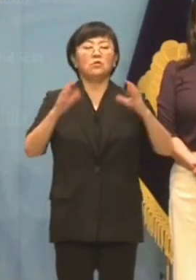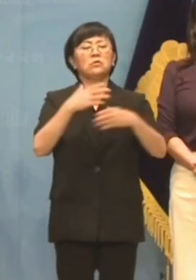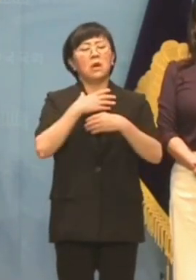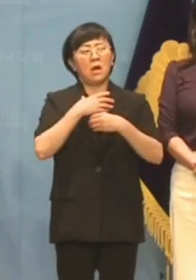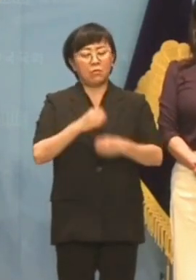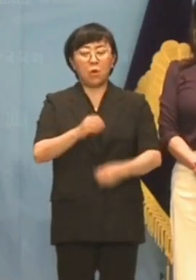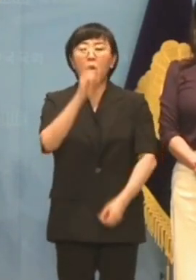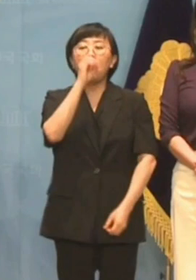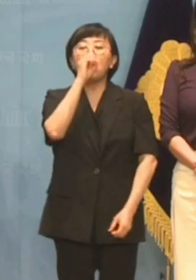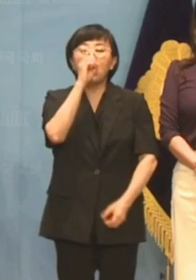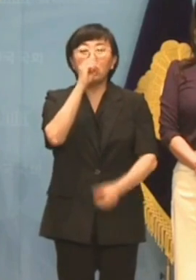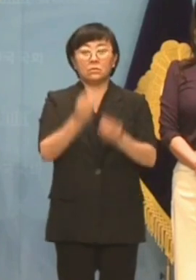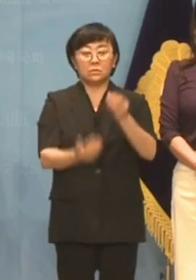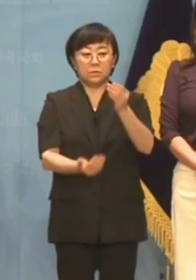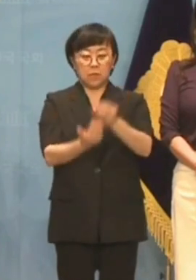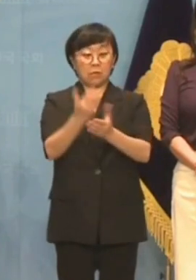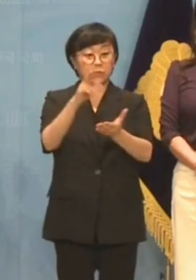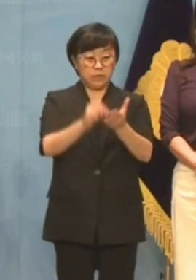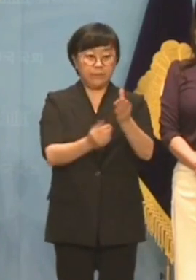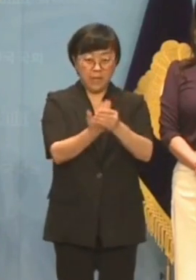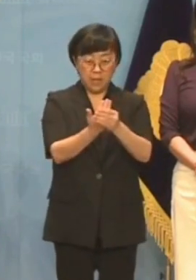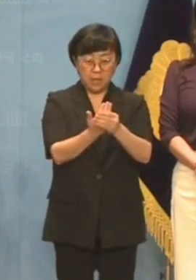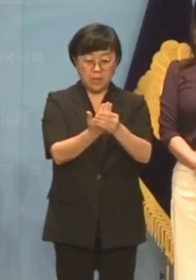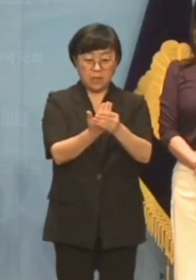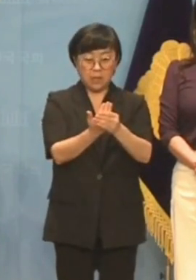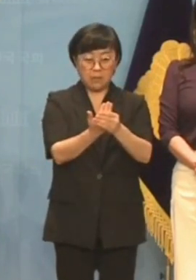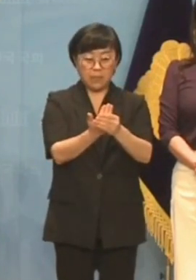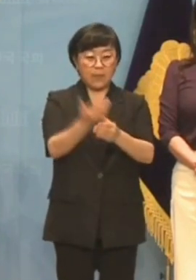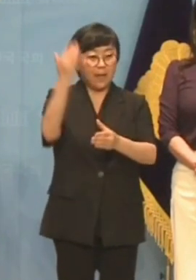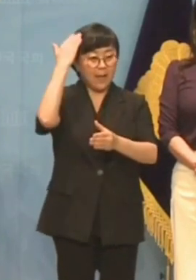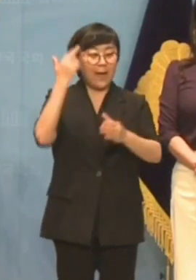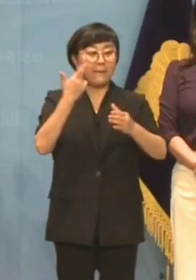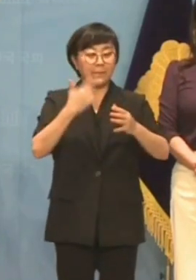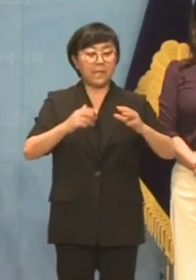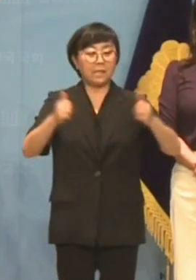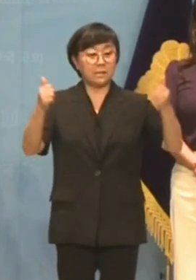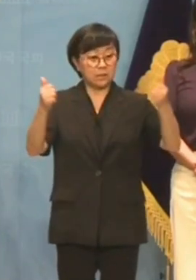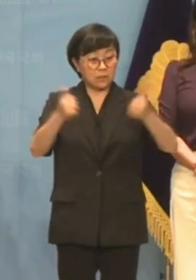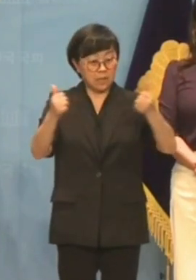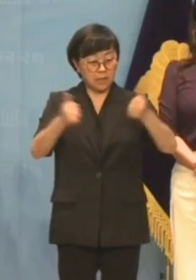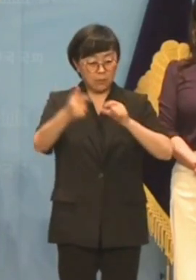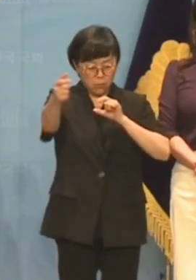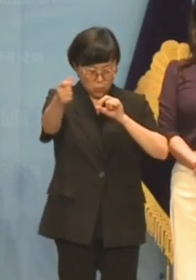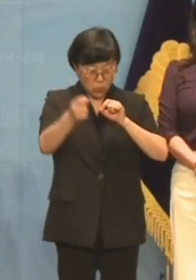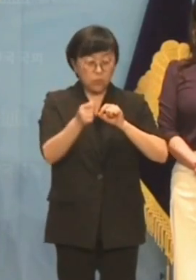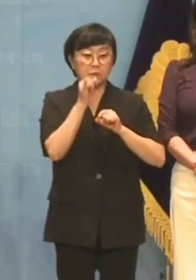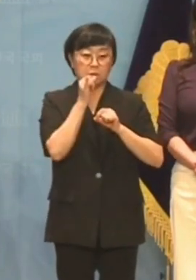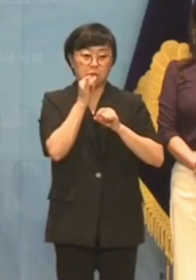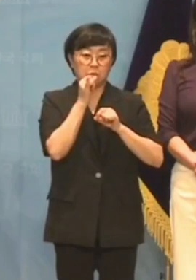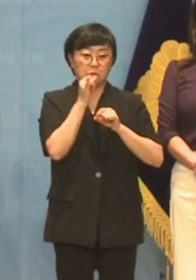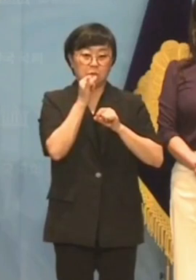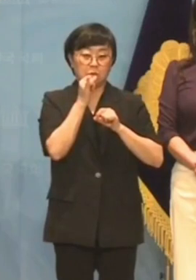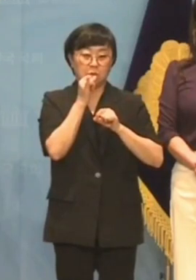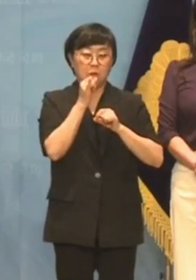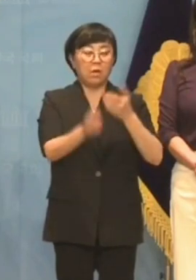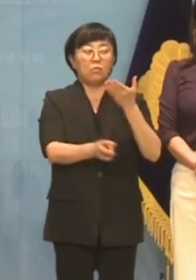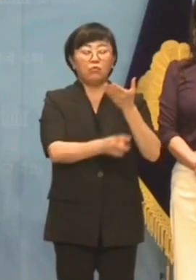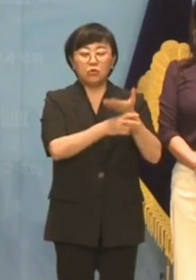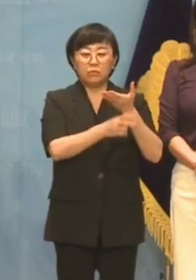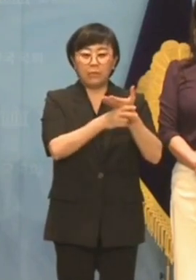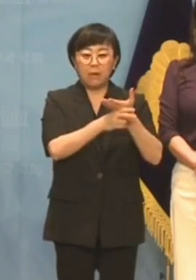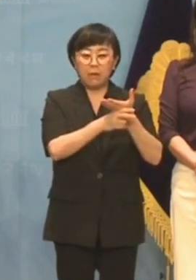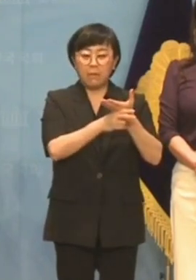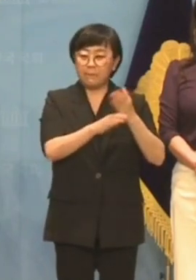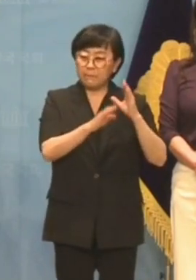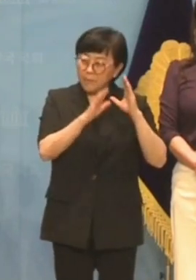국가안보의 구멍이 뚫리는 중대한 사태가 발생을 했고 한미 정상회담을 앞두고 있습니다. 불법